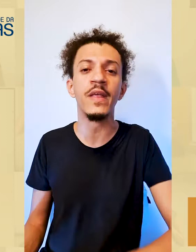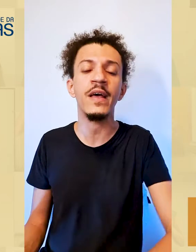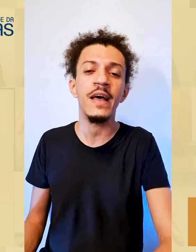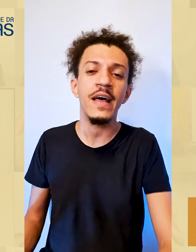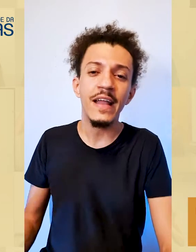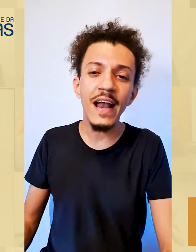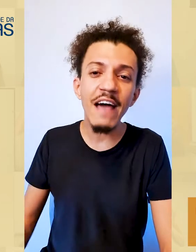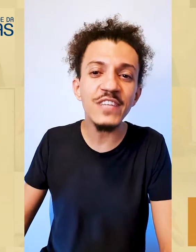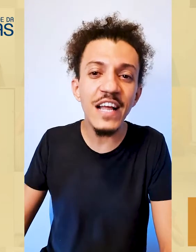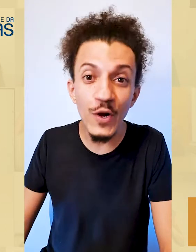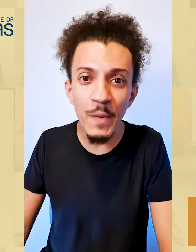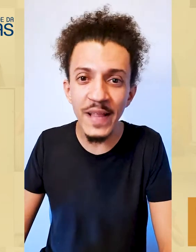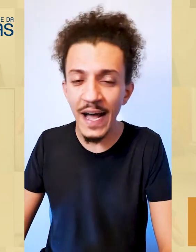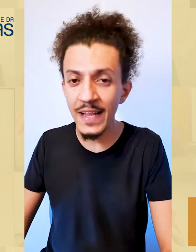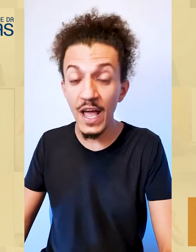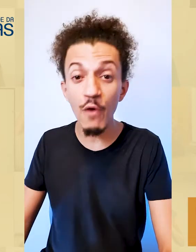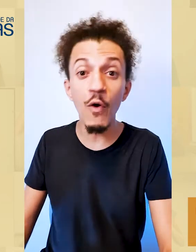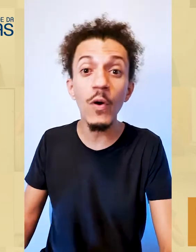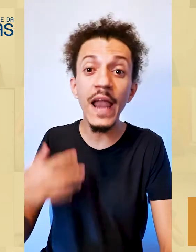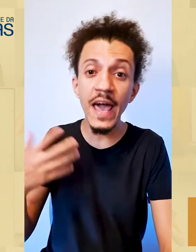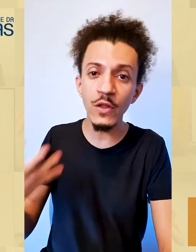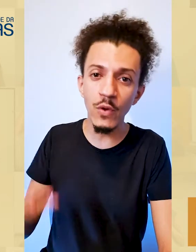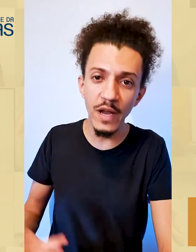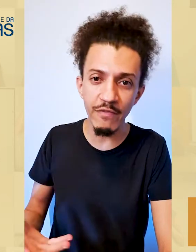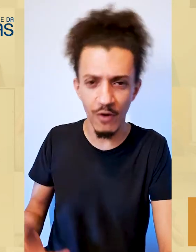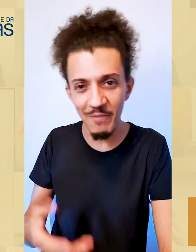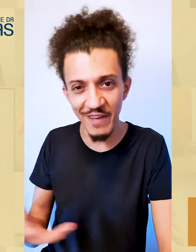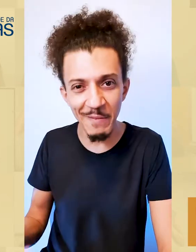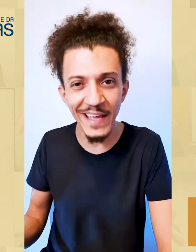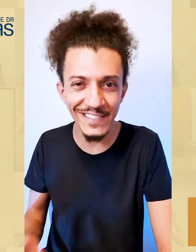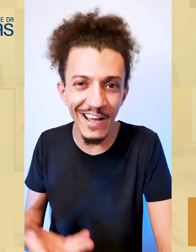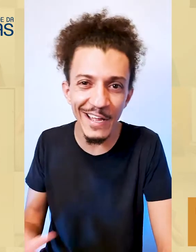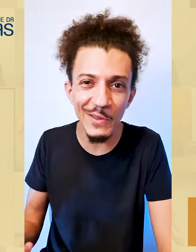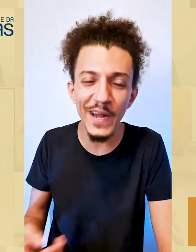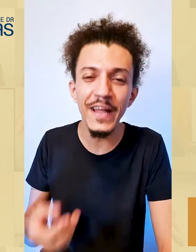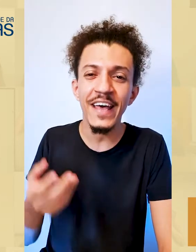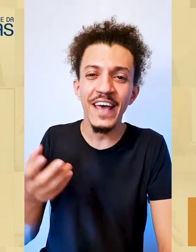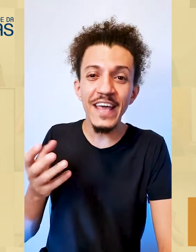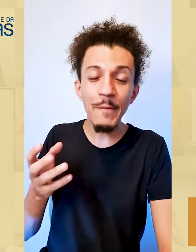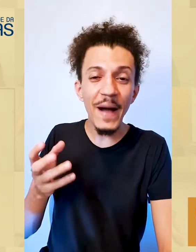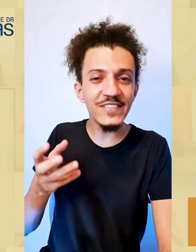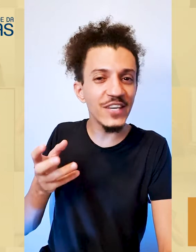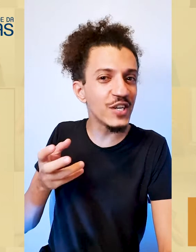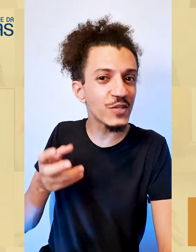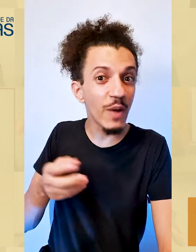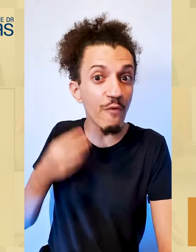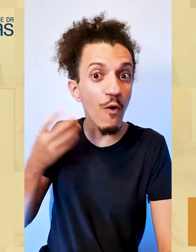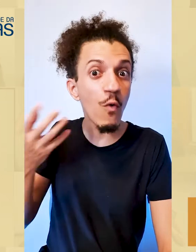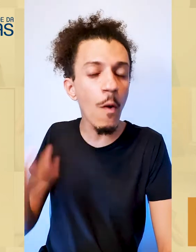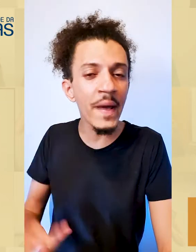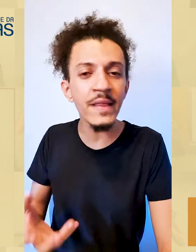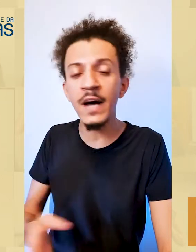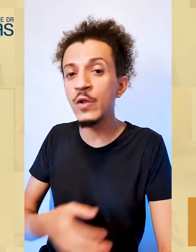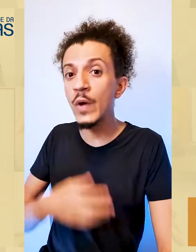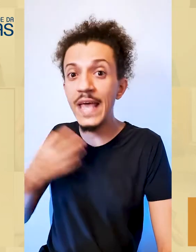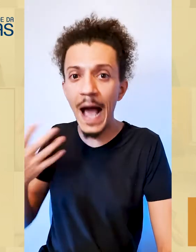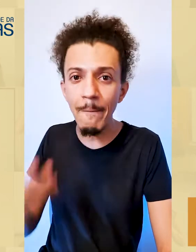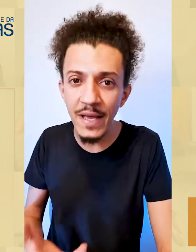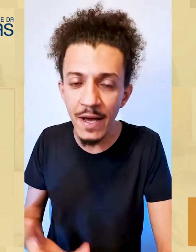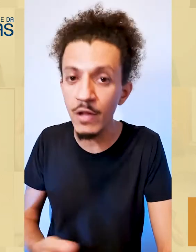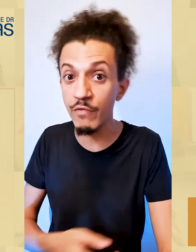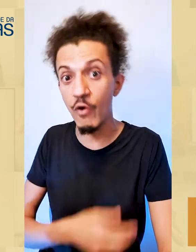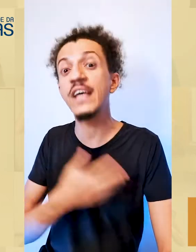aqui? Na live de leitura comentada, eu vou lendo o livro, obviamente, né, a leitura, e a partir disso eu vou comentando